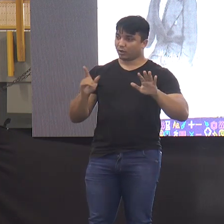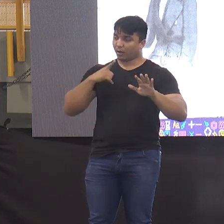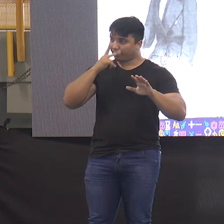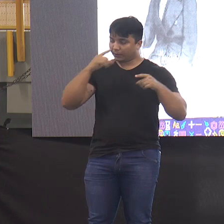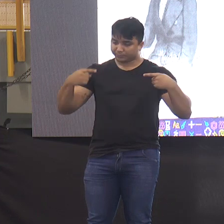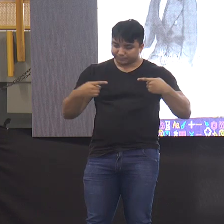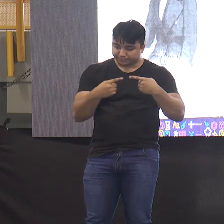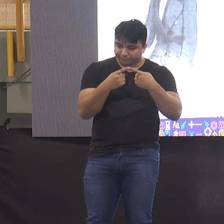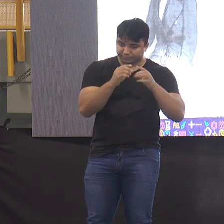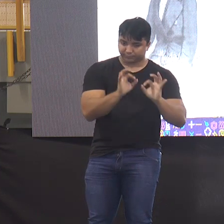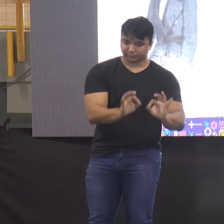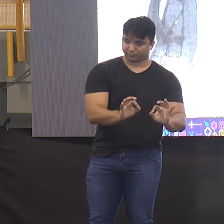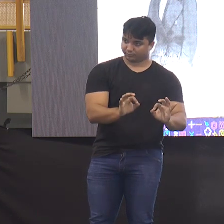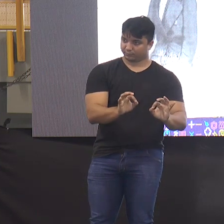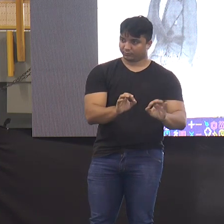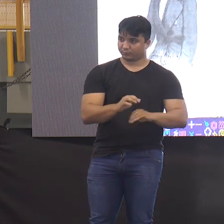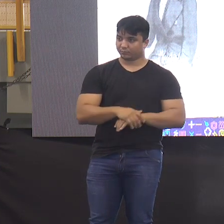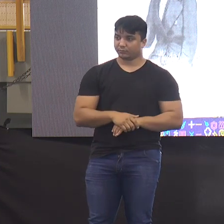brasileiro.